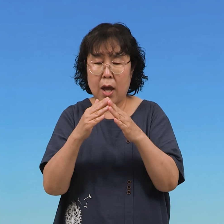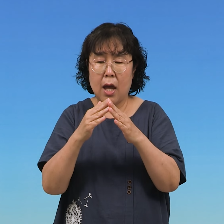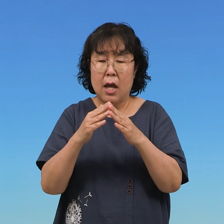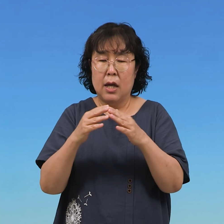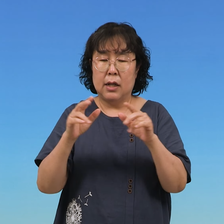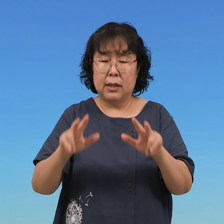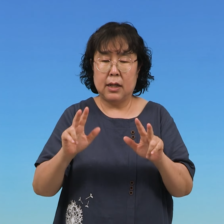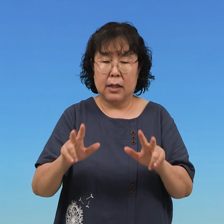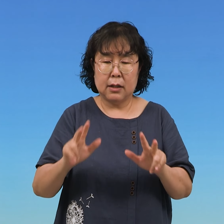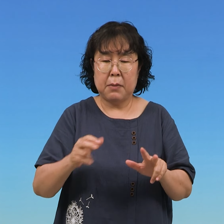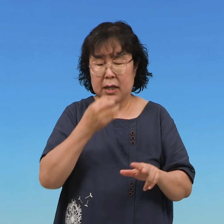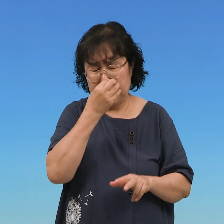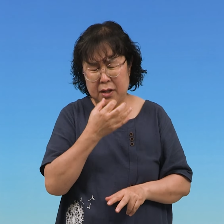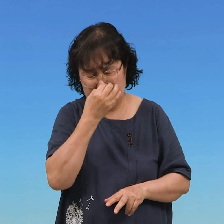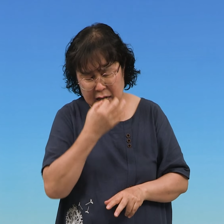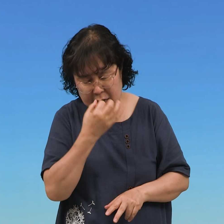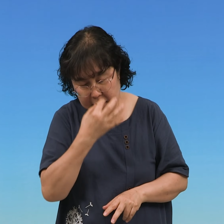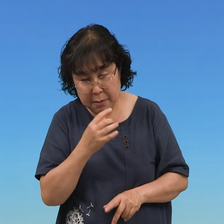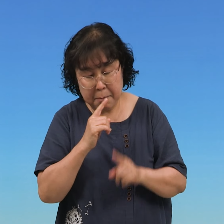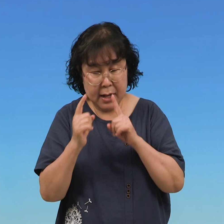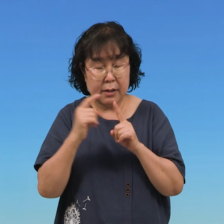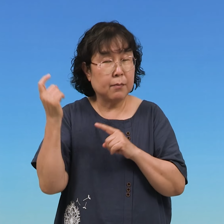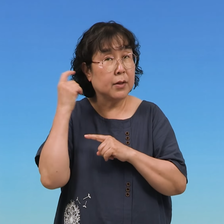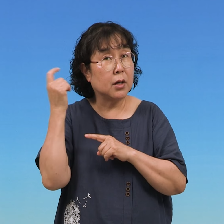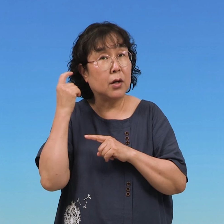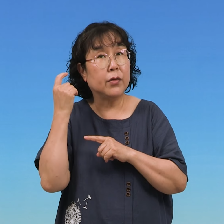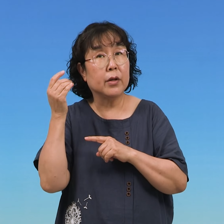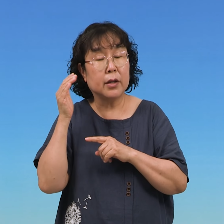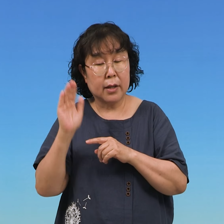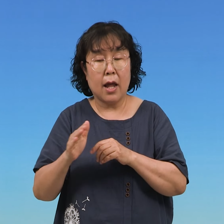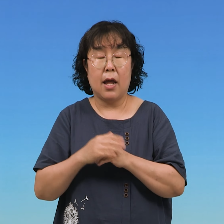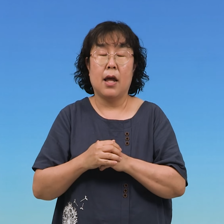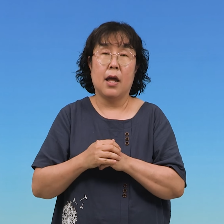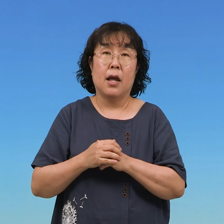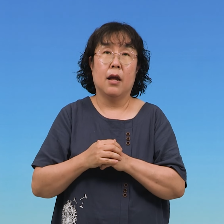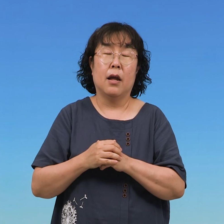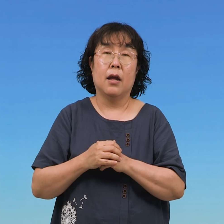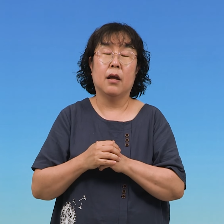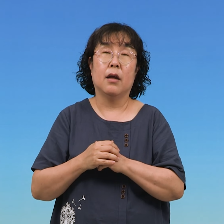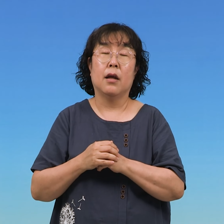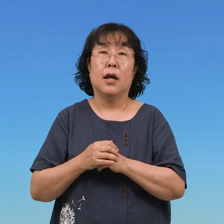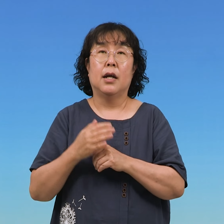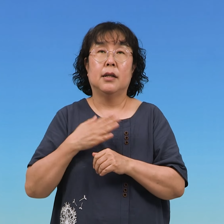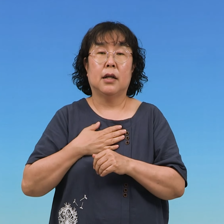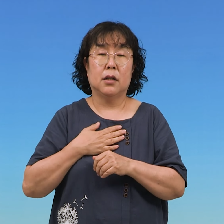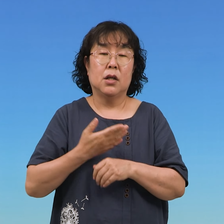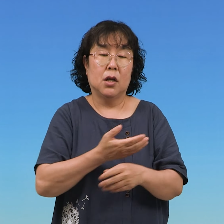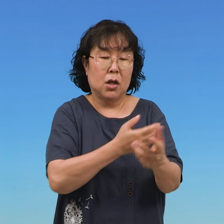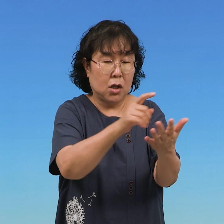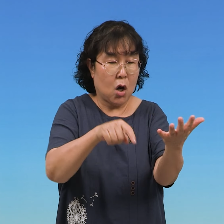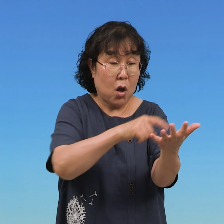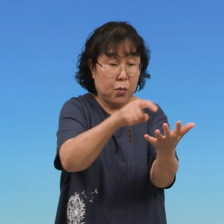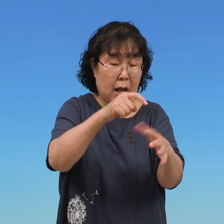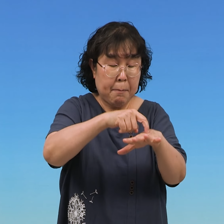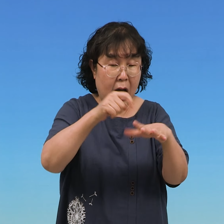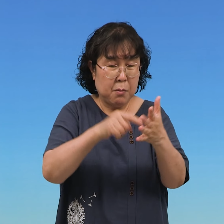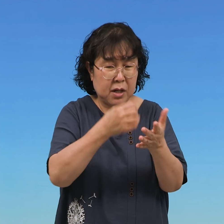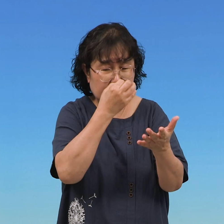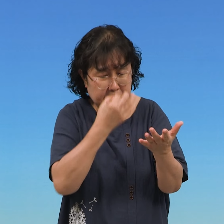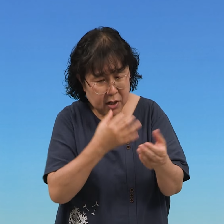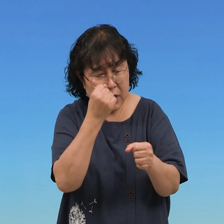안 됐는데 막 그 힘들어 하신다는 말씀을 들었는데, 여러분 그러자고 제가 이거를 지금 꺼내는 게 아니고요,